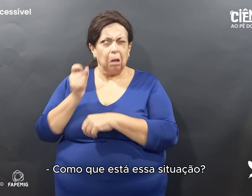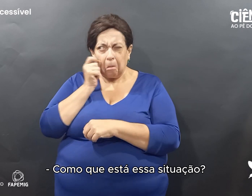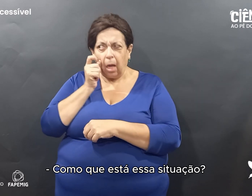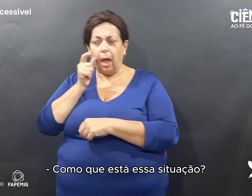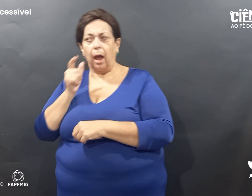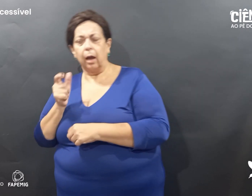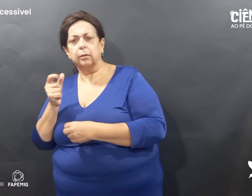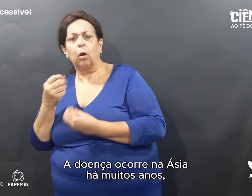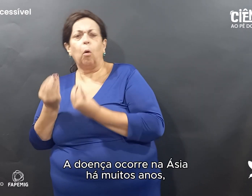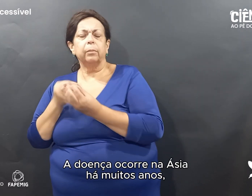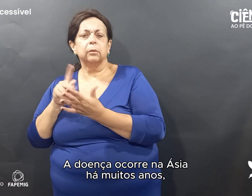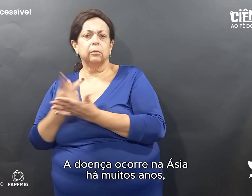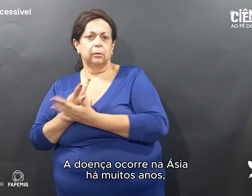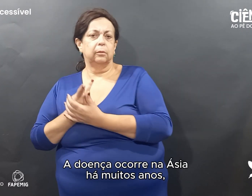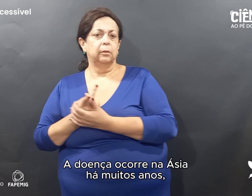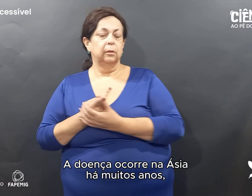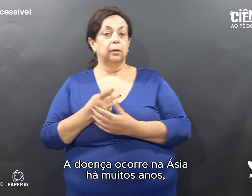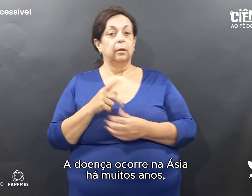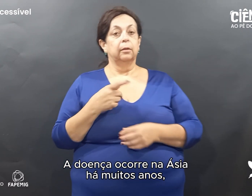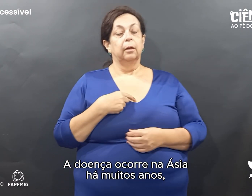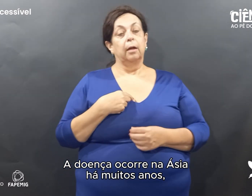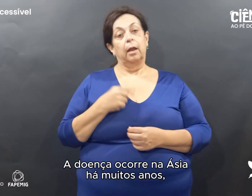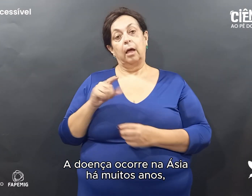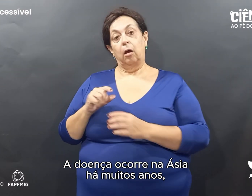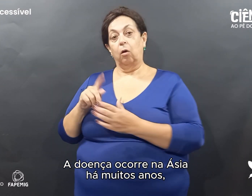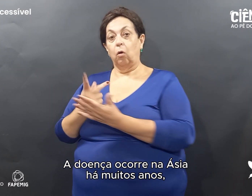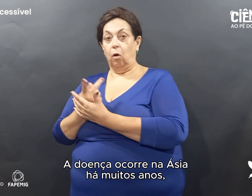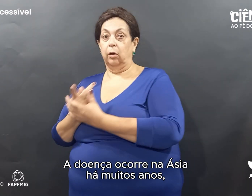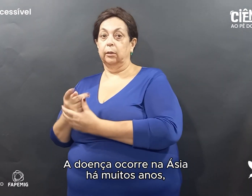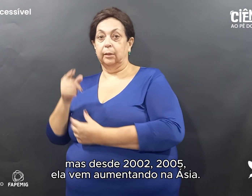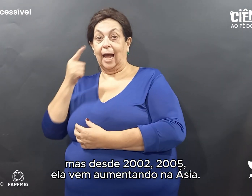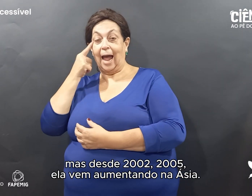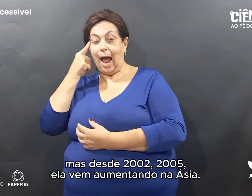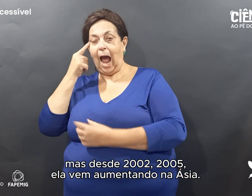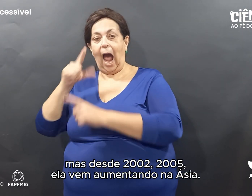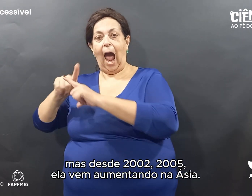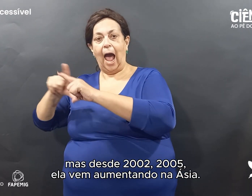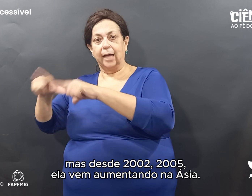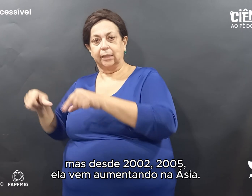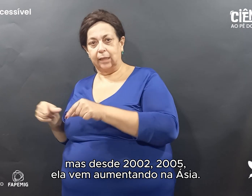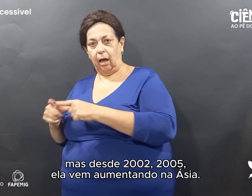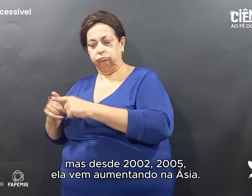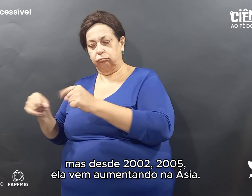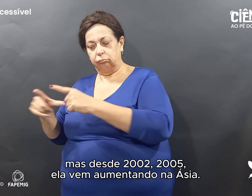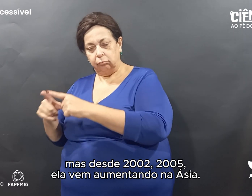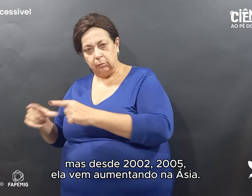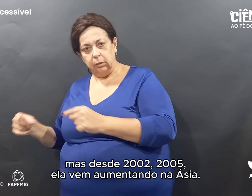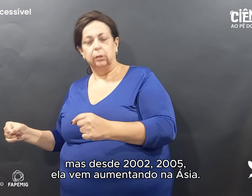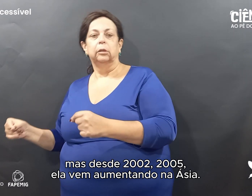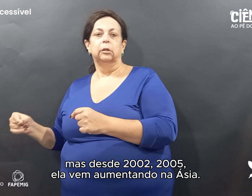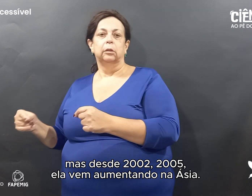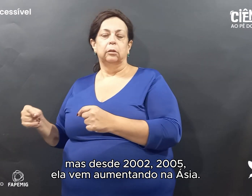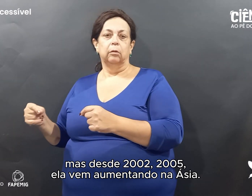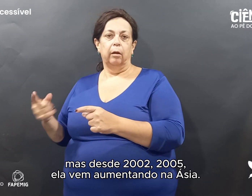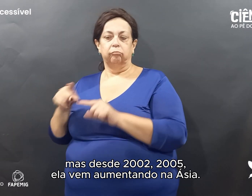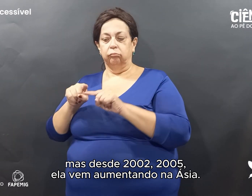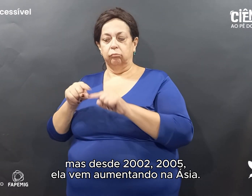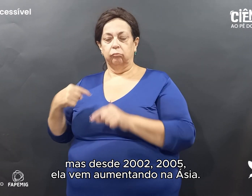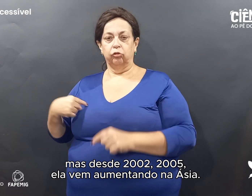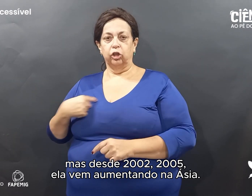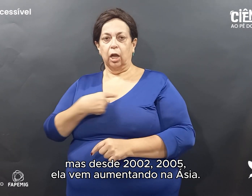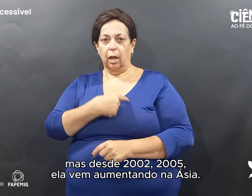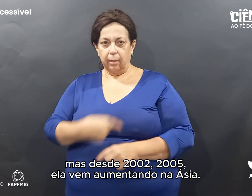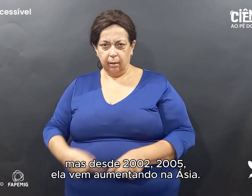tá essa situação? A doença ela ocorre na Ásia há muitos anos, mas desde 2002, 2005 ela